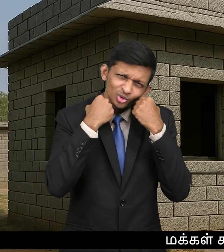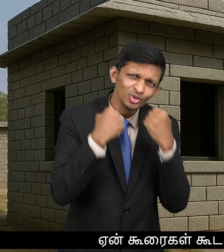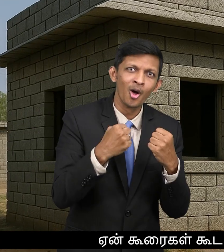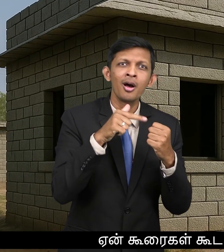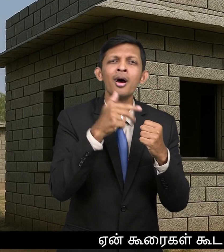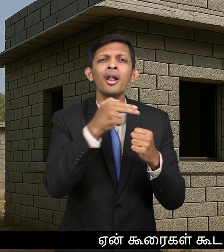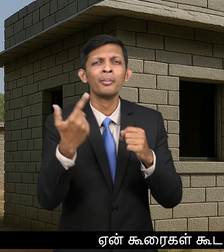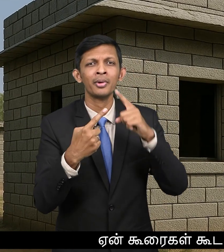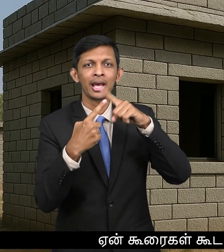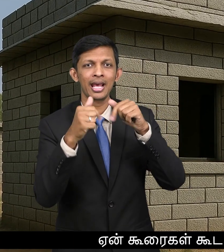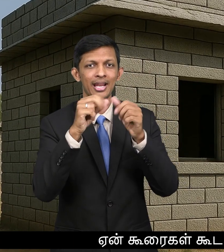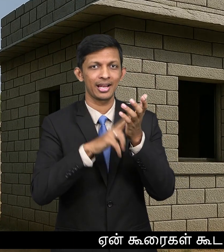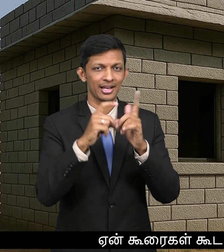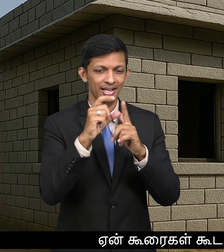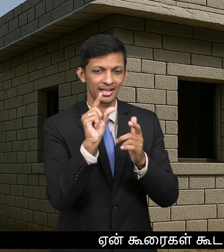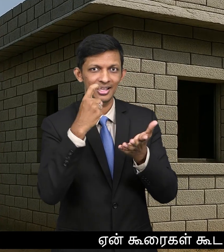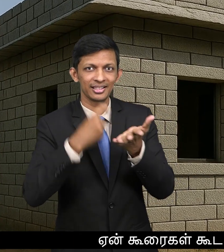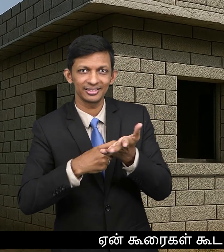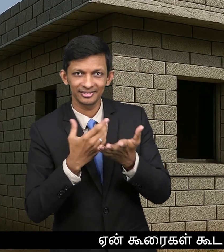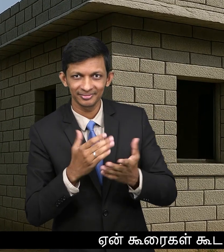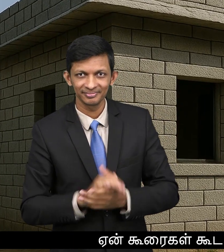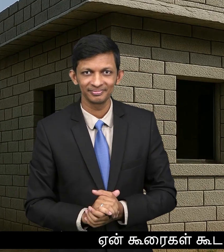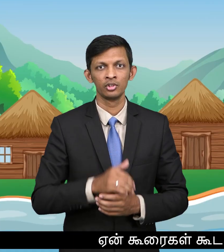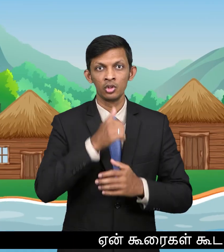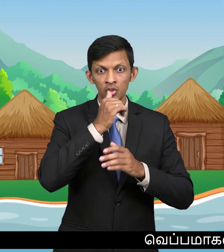ஏன் கூரைகள் கூட கற்களால் கட்டுகிறார்கள்.